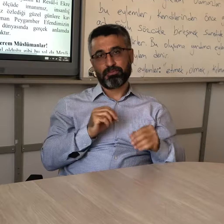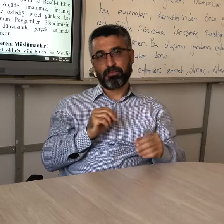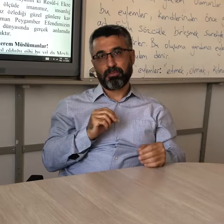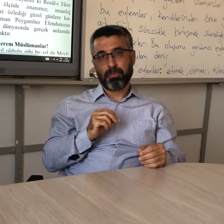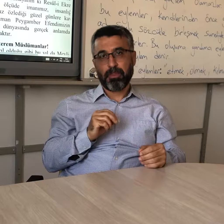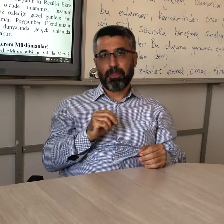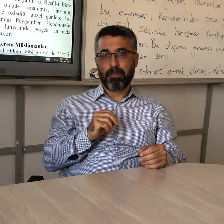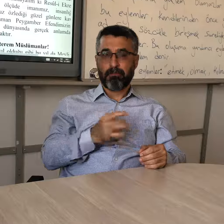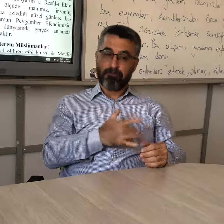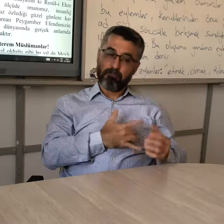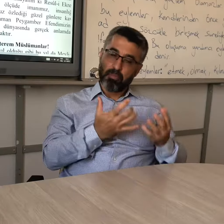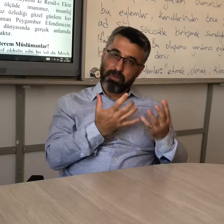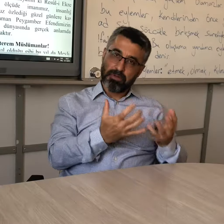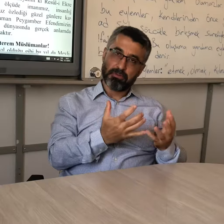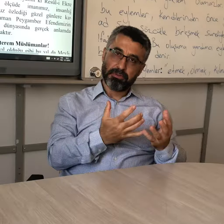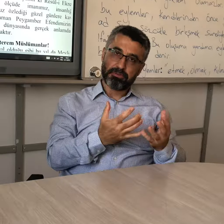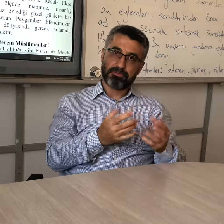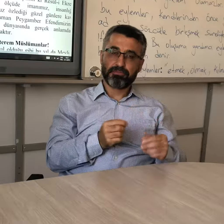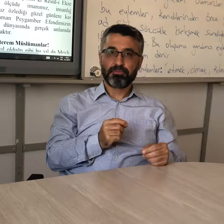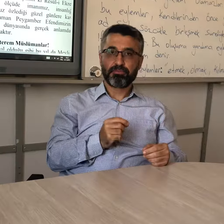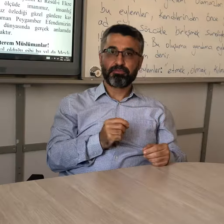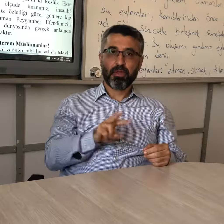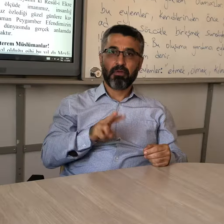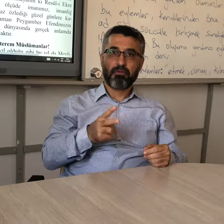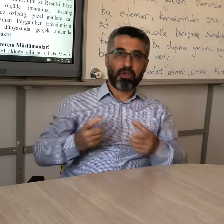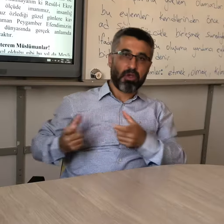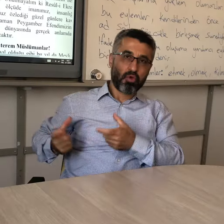rahmet ve güven elçisi olarak,